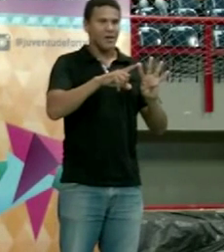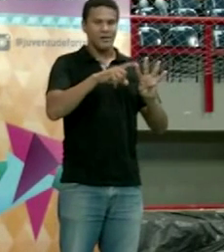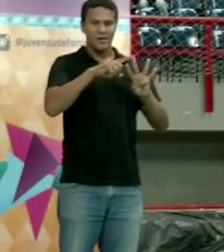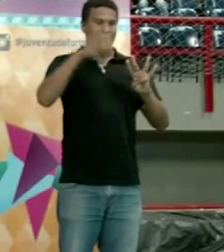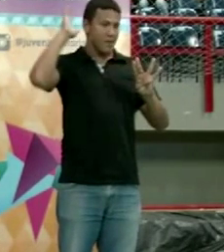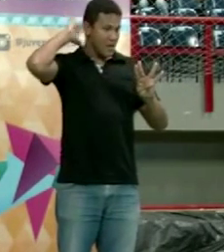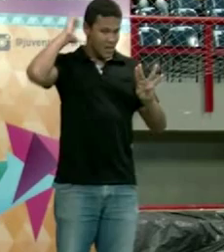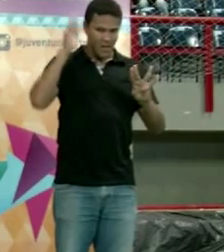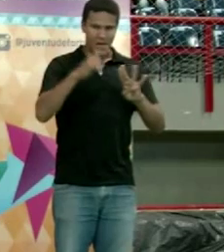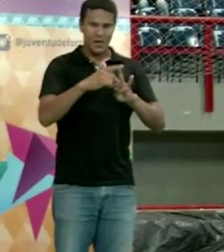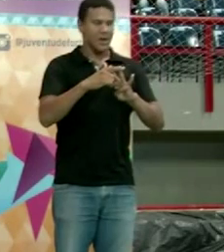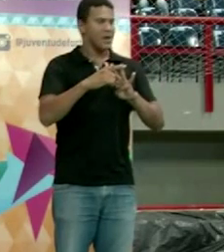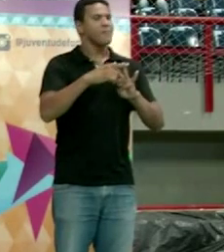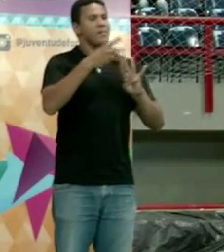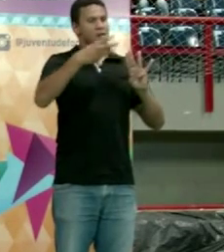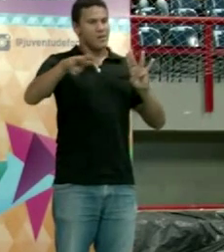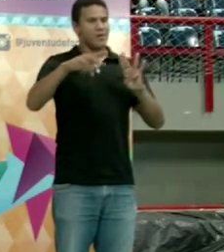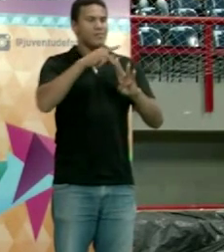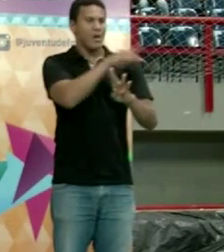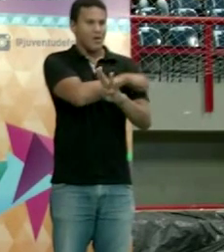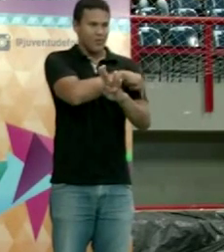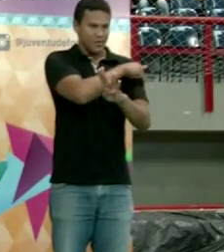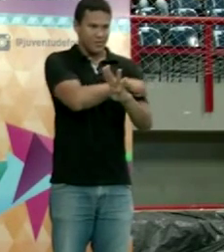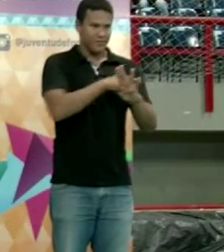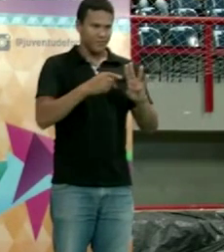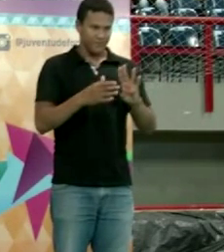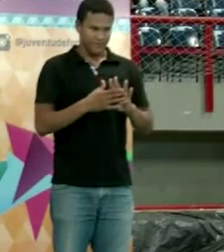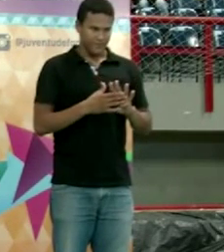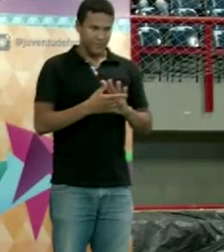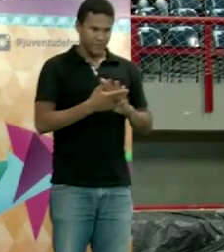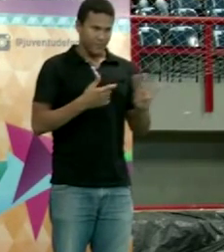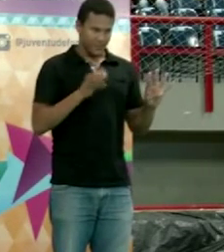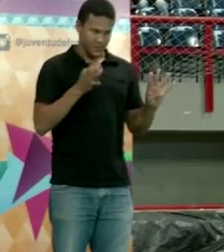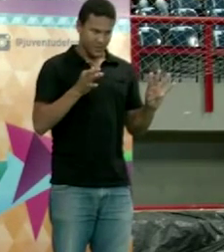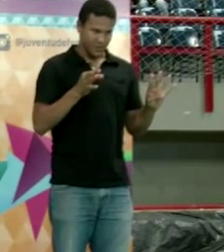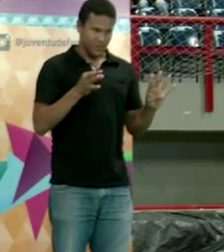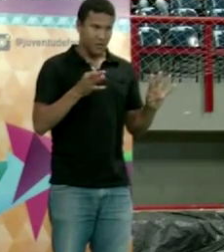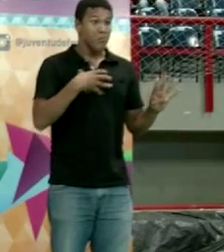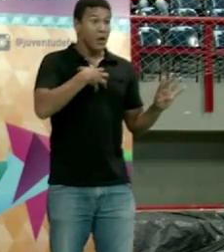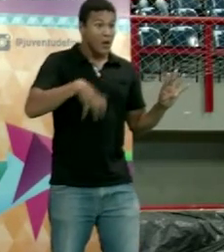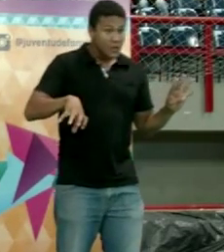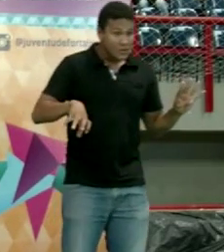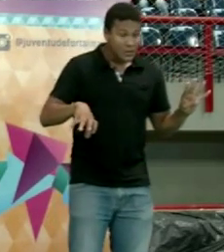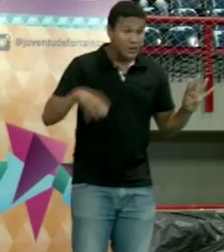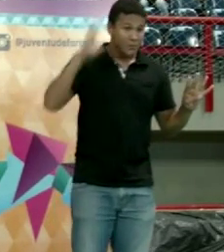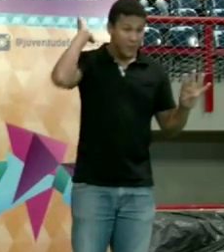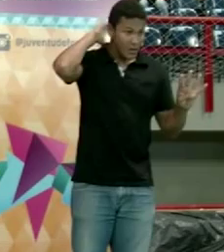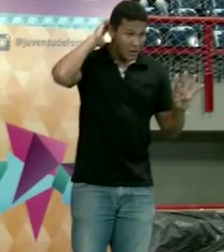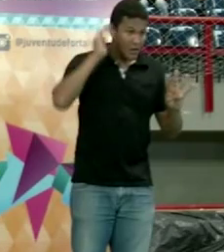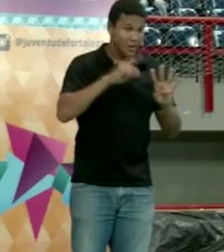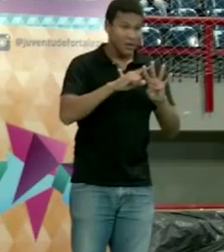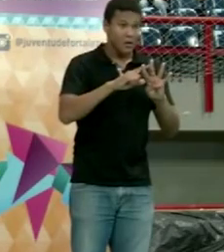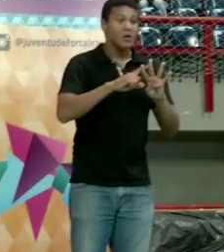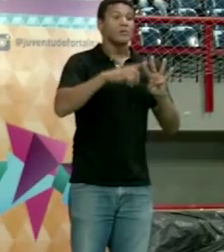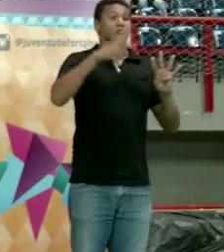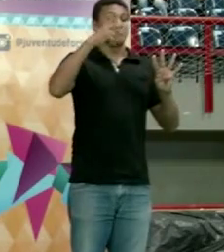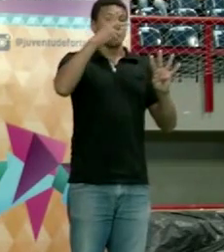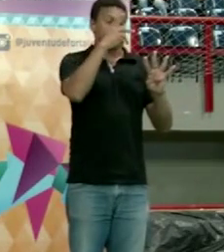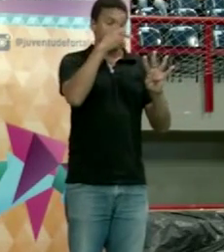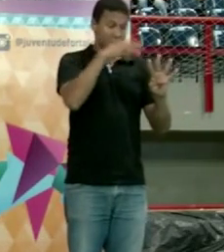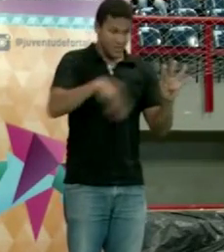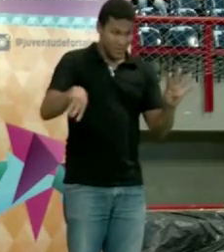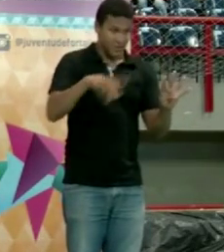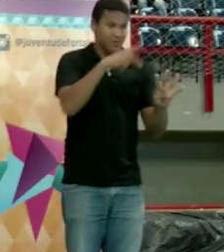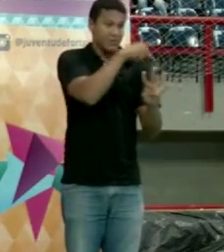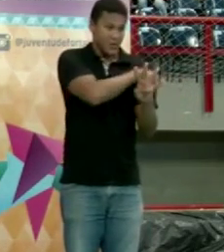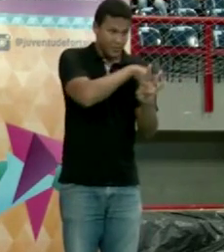É, com um pouquinho mais de ânimo, né? Hein? Bahia, Pará, Maranhão.